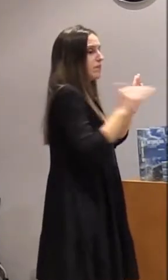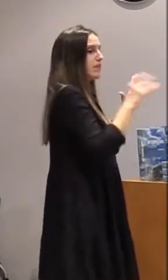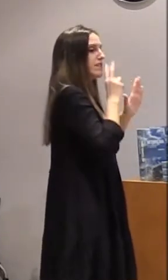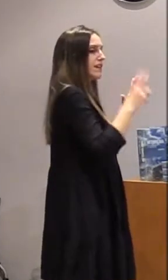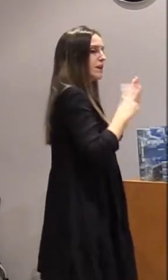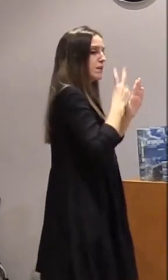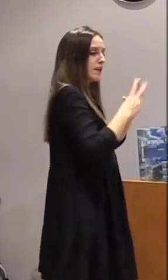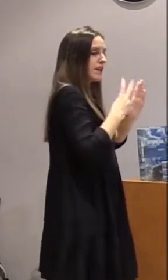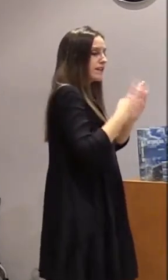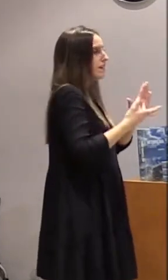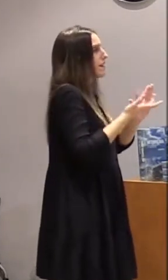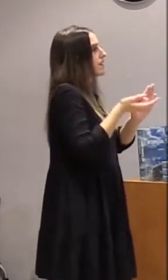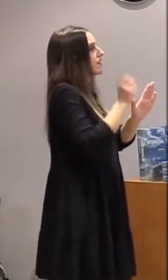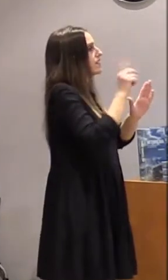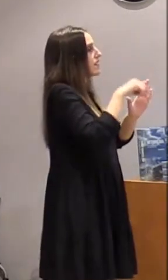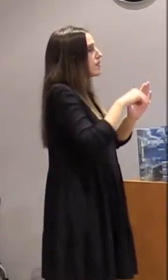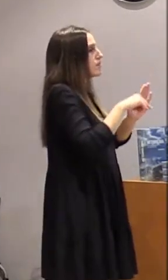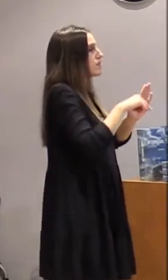y también parte